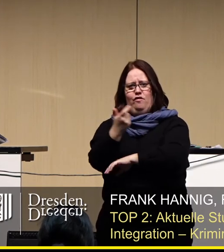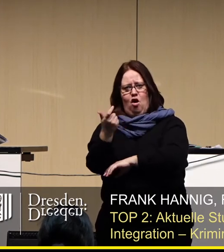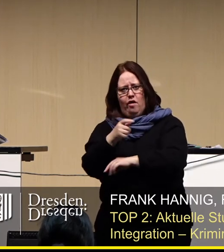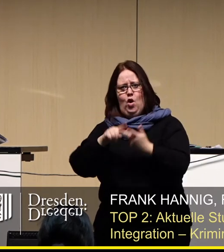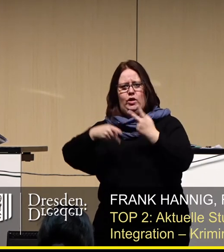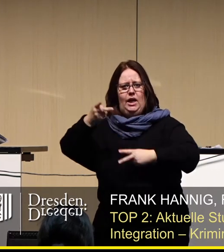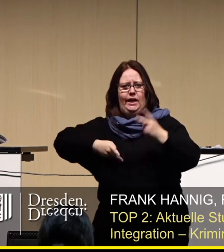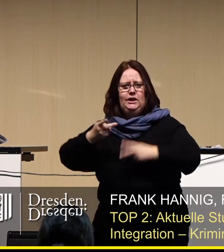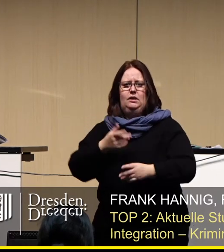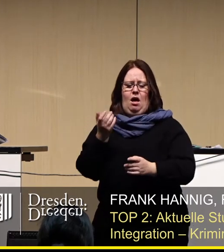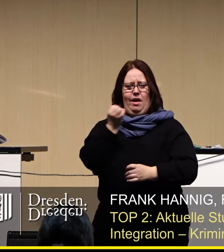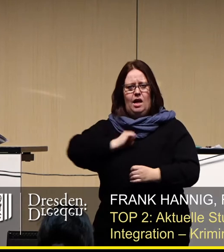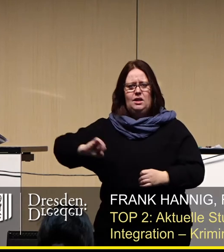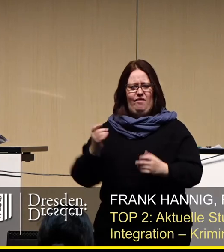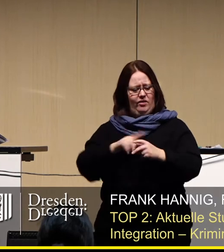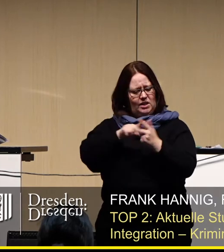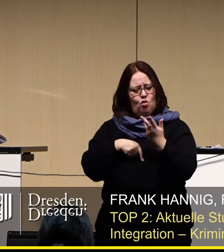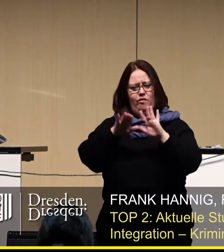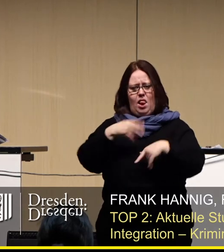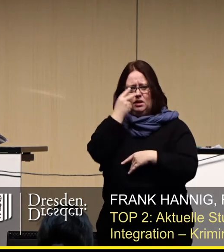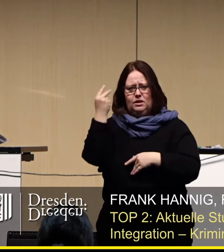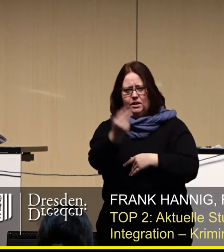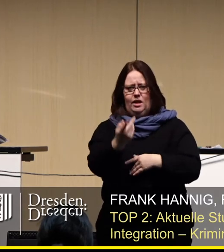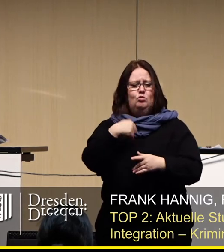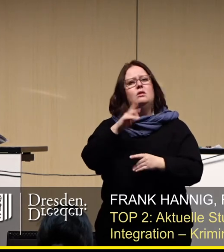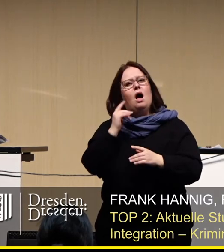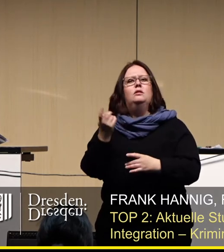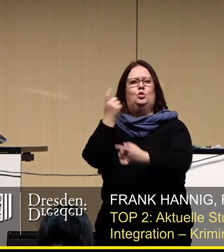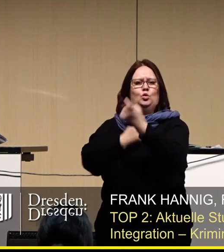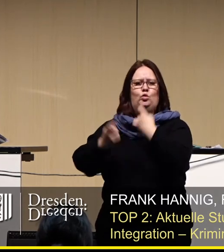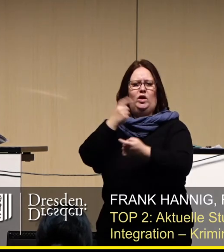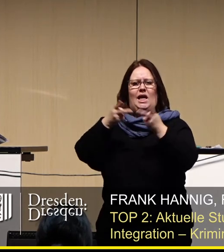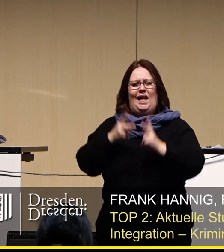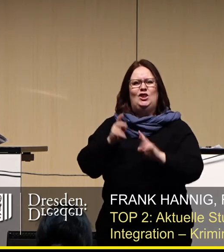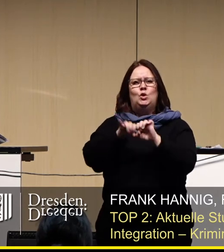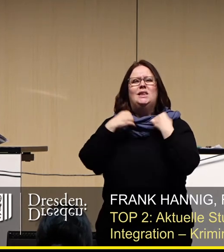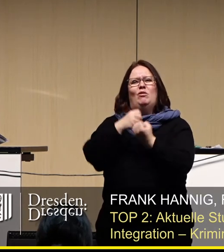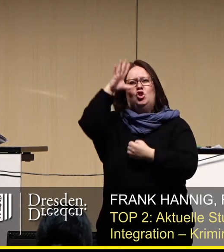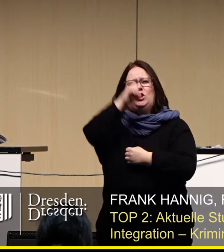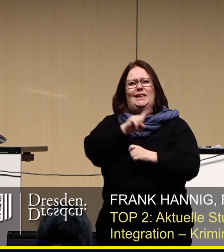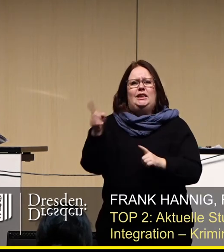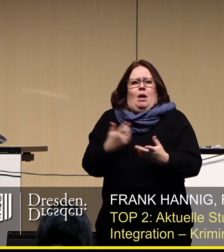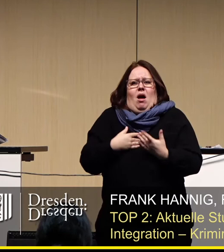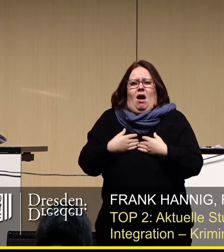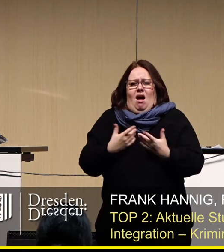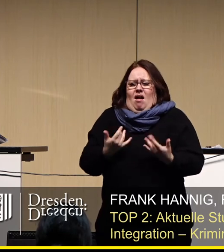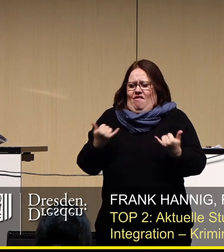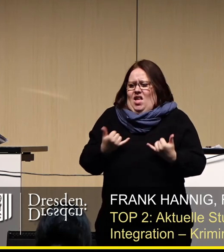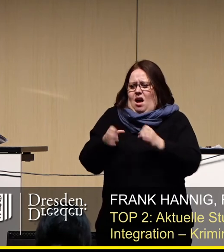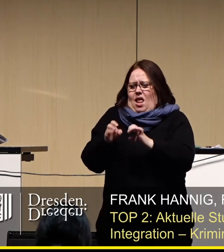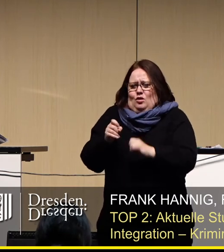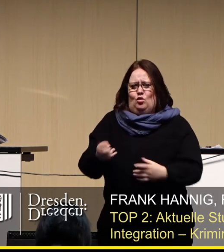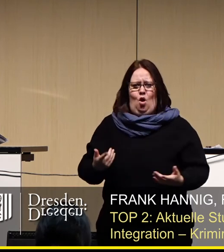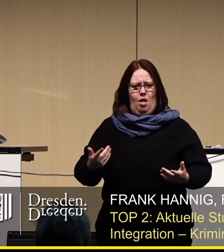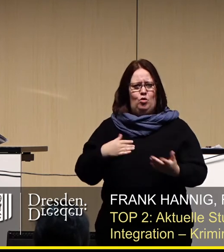Feuerwehrleute, Richter, Rechtsanwälte. Wir sehen diese Fälle, wir sehen, dass die Zuwanderer unser Rechtssystem manchmal nicht verstehen, wir können aber nicht so recht dagegen angehen,